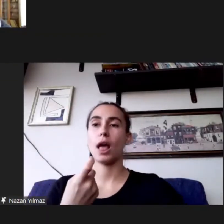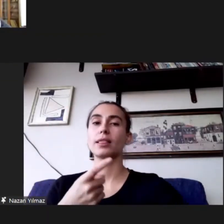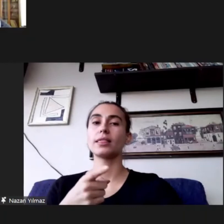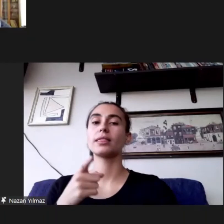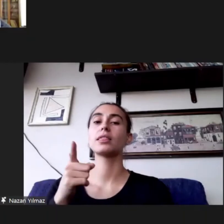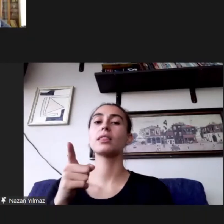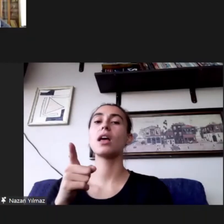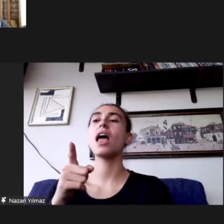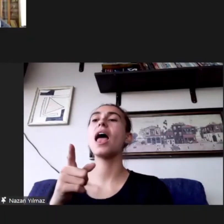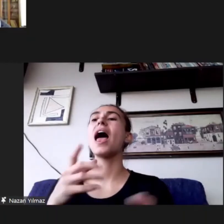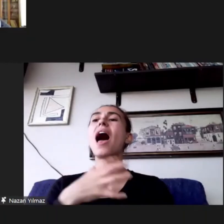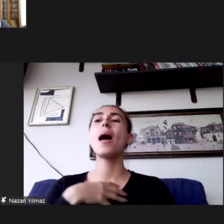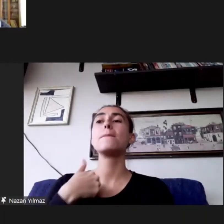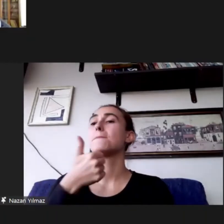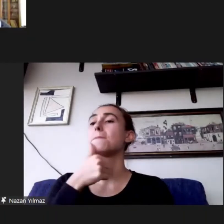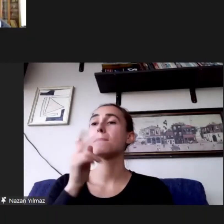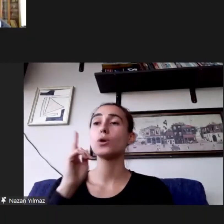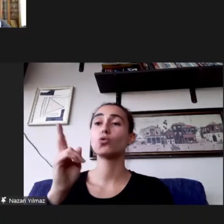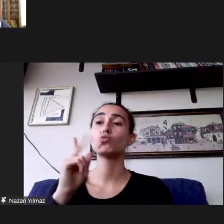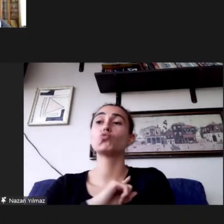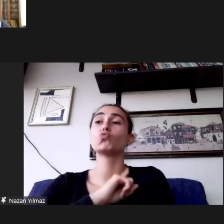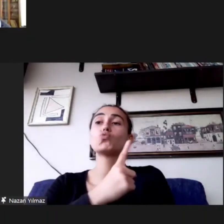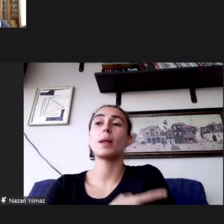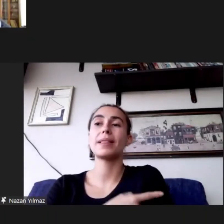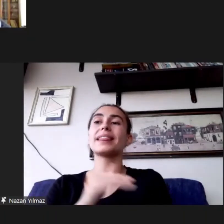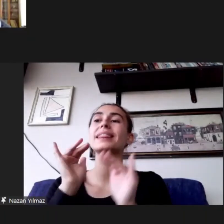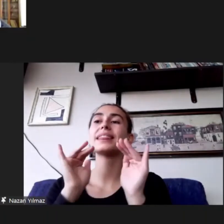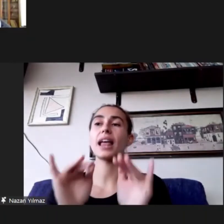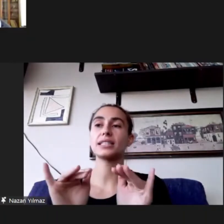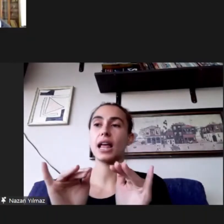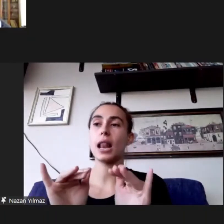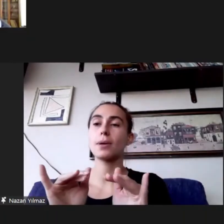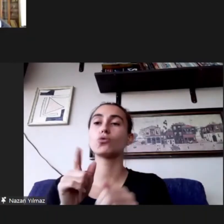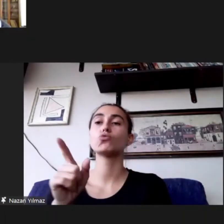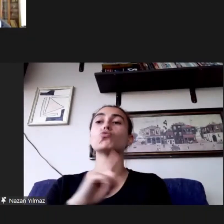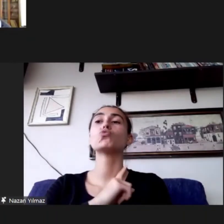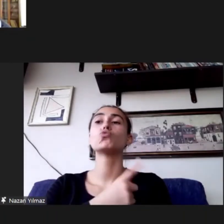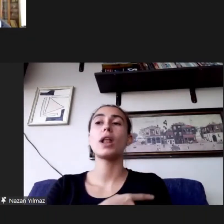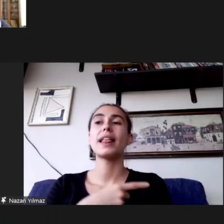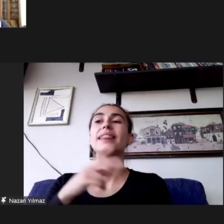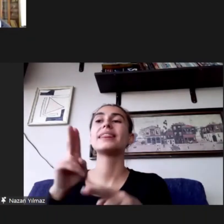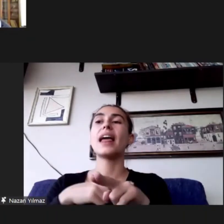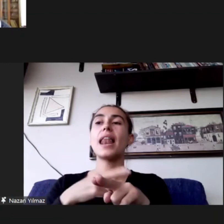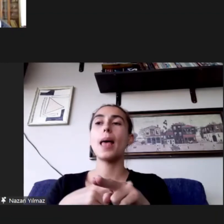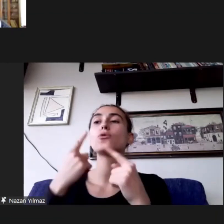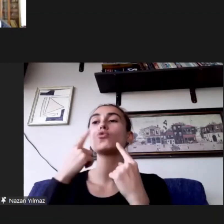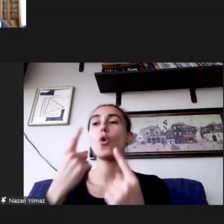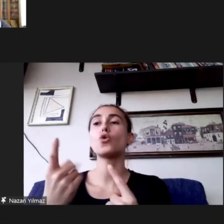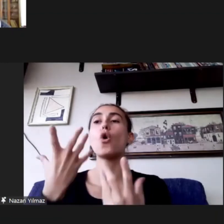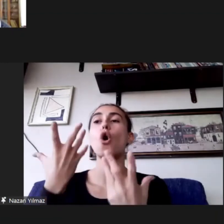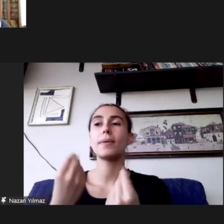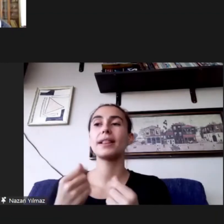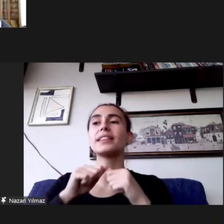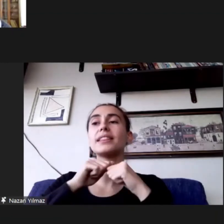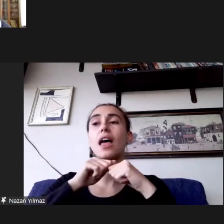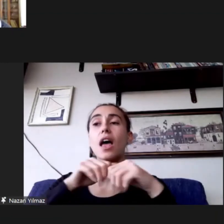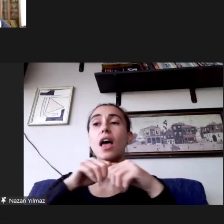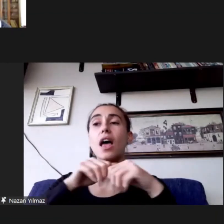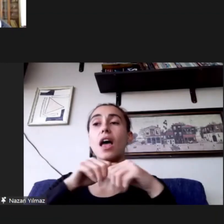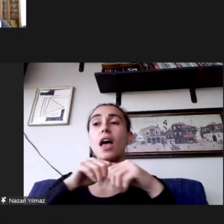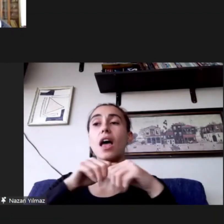engel çocuğu bulunan ebeveynlerin güçlenmesini desteklemek, güçlenenlerin deneyimlerini görünür kılmak ve yaygınlaştırmanın yanı